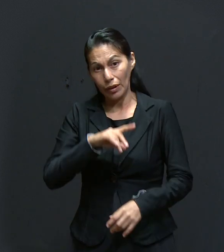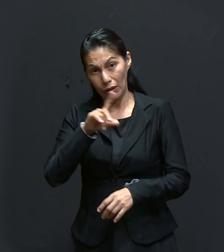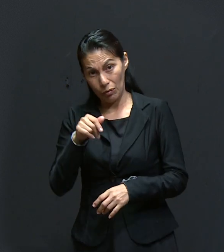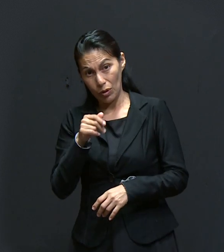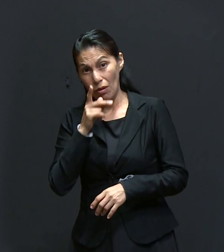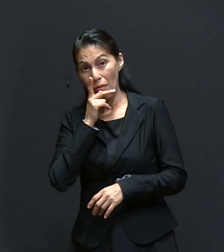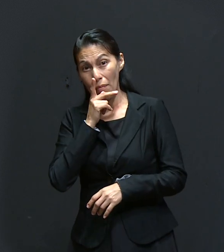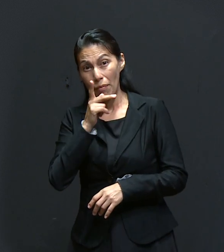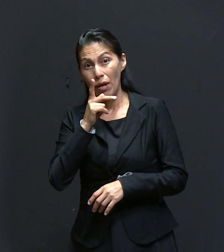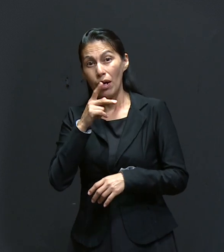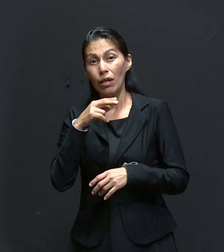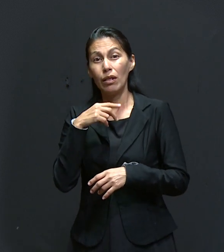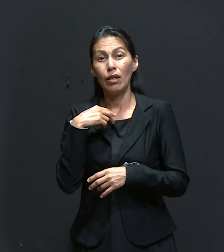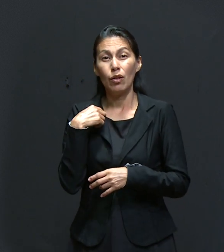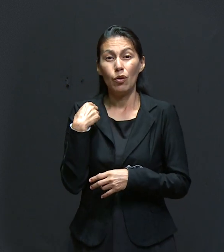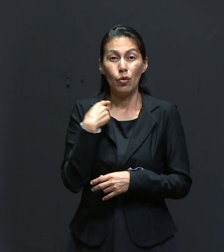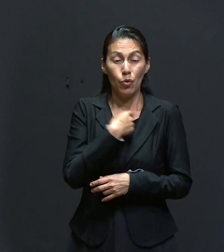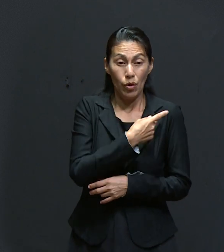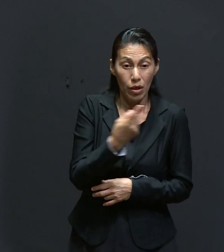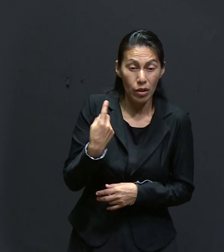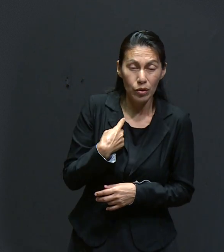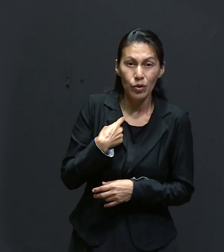en ucraniano